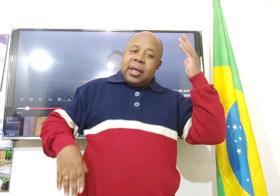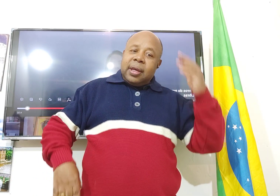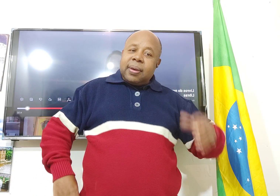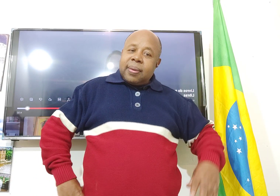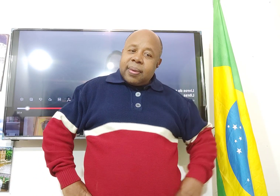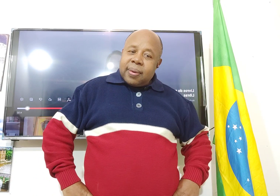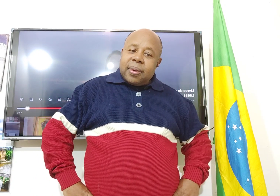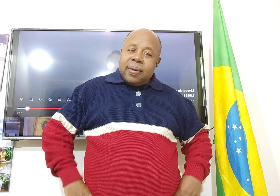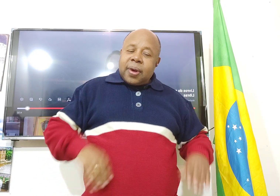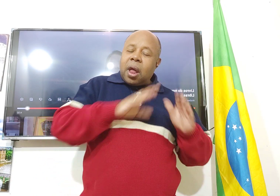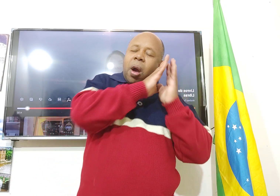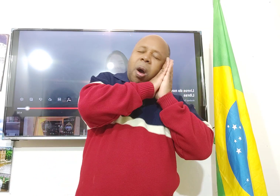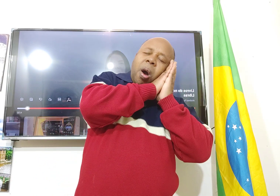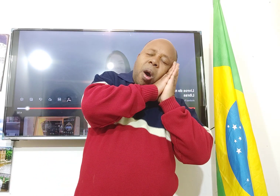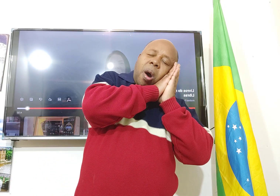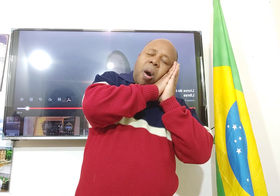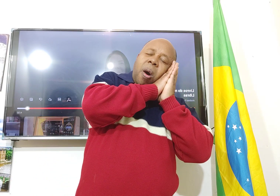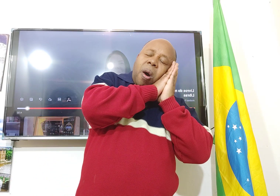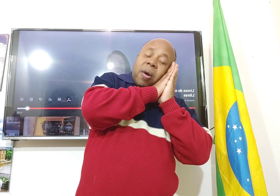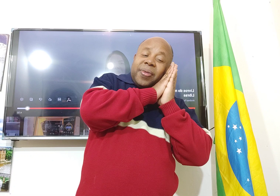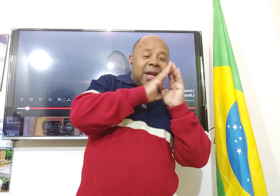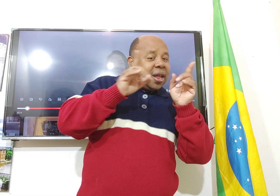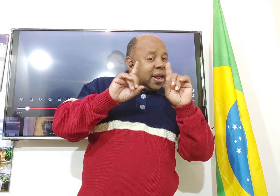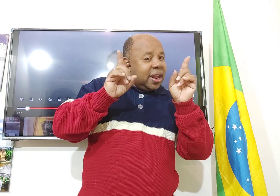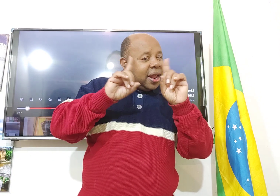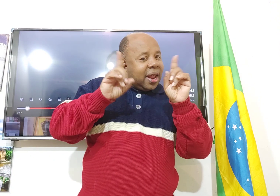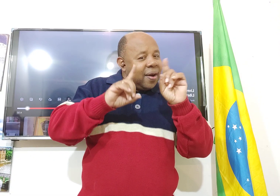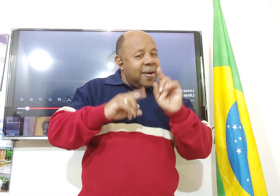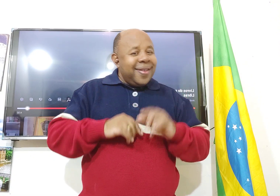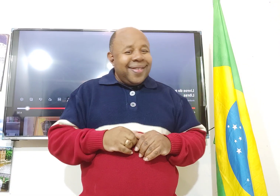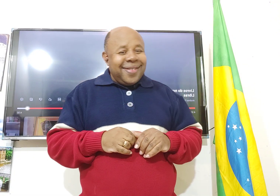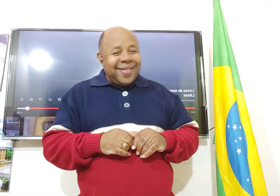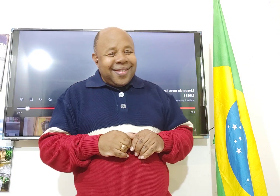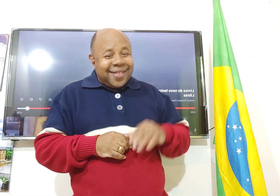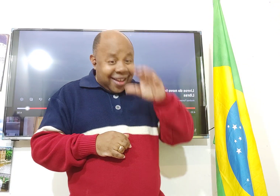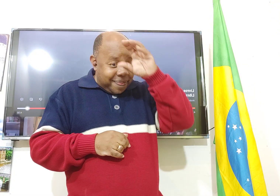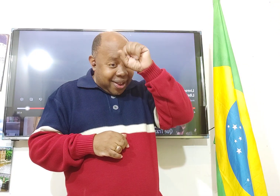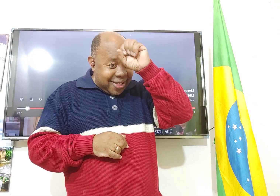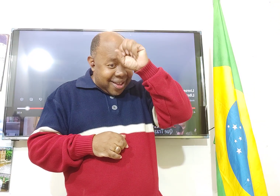hein? Fica. Não, não, não, não, não, não. Tem que aprender.